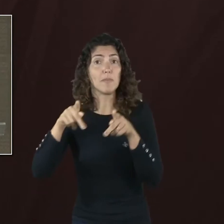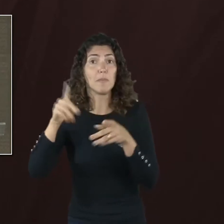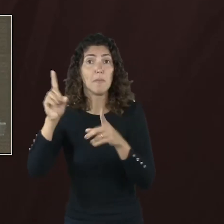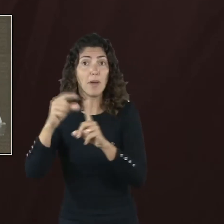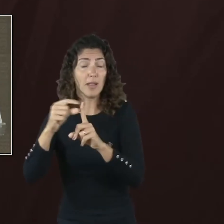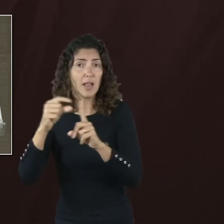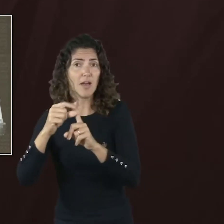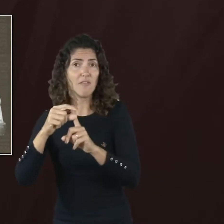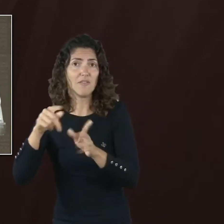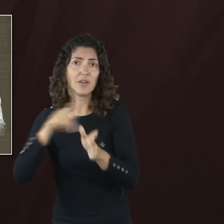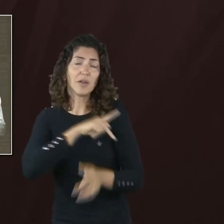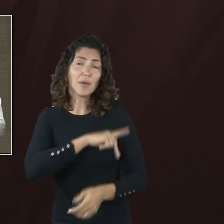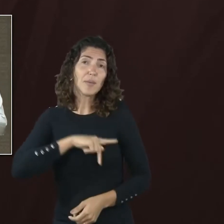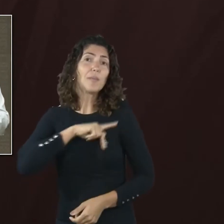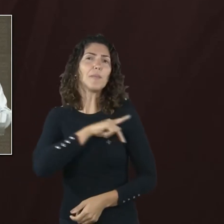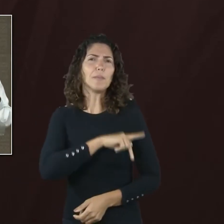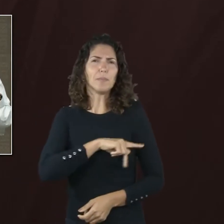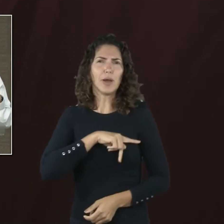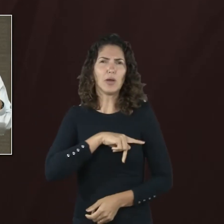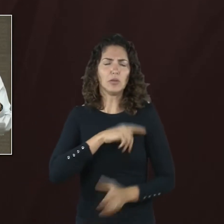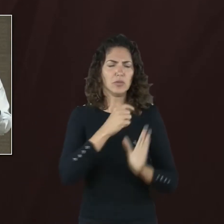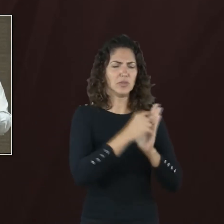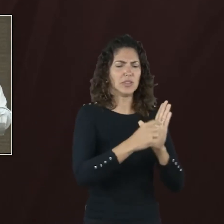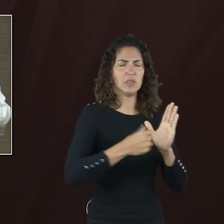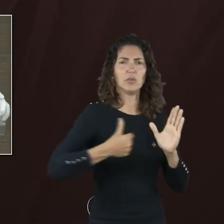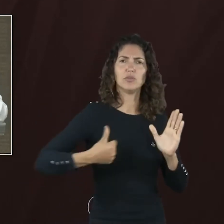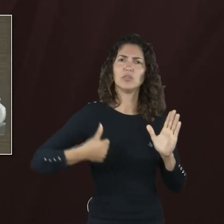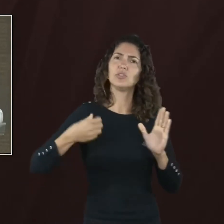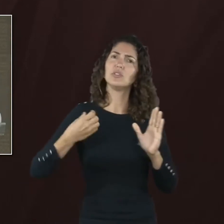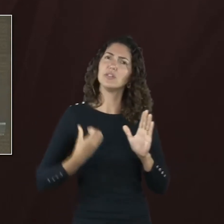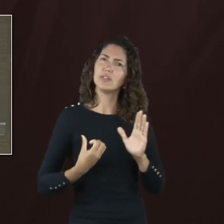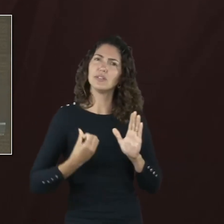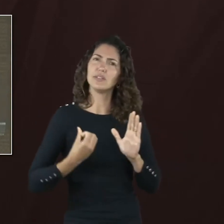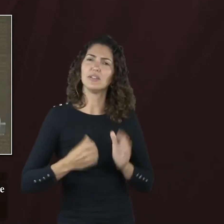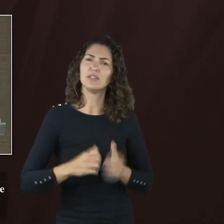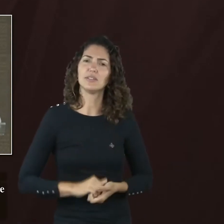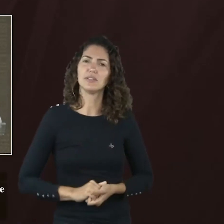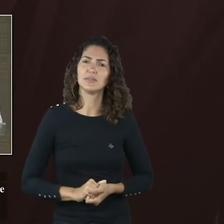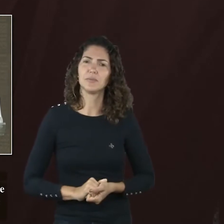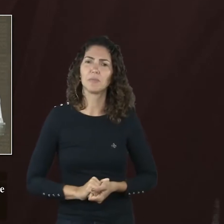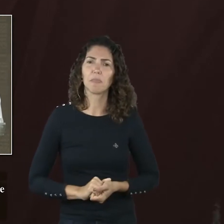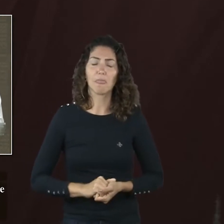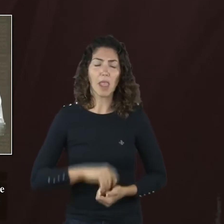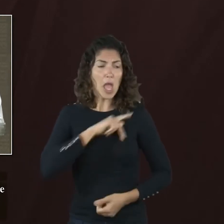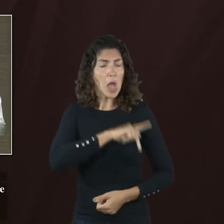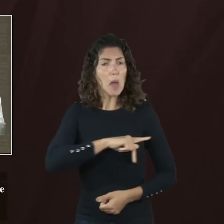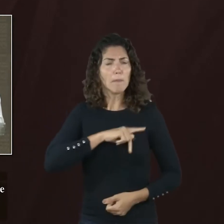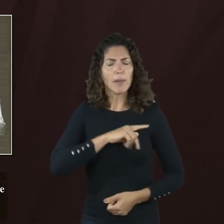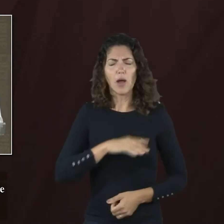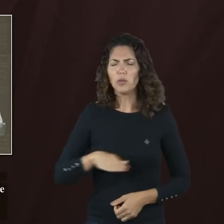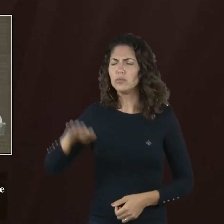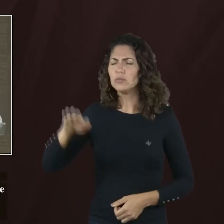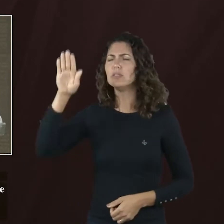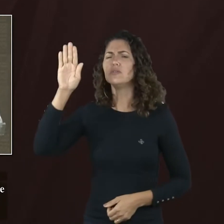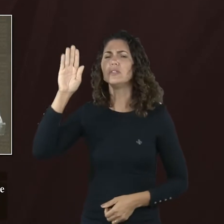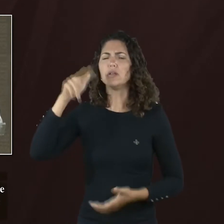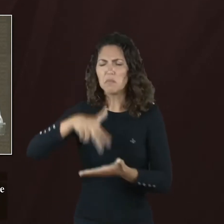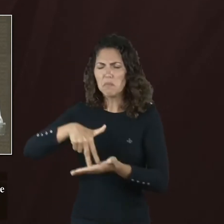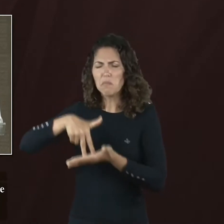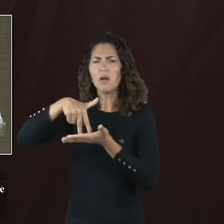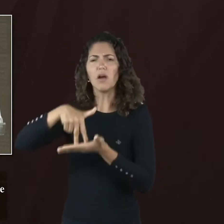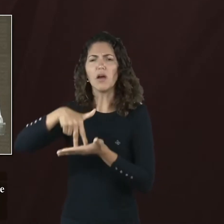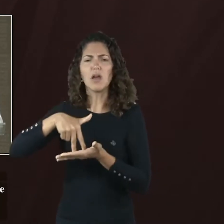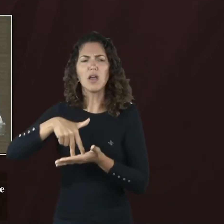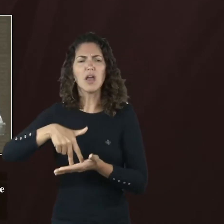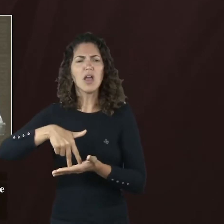versículo 16, Paulo levantando-se e fazendo com a mão sinal de silêncio, disse: varões